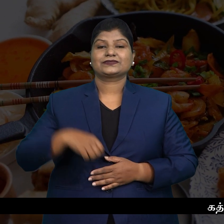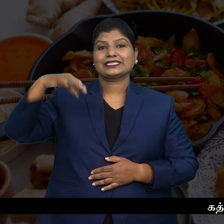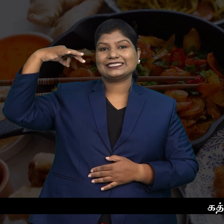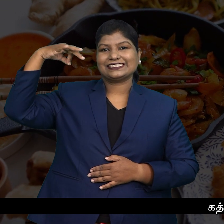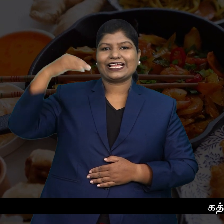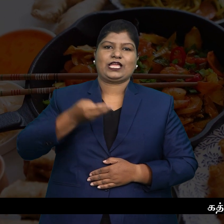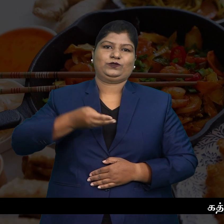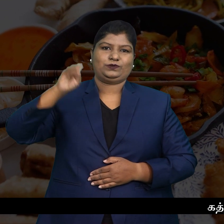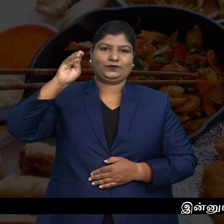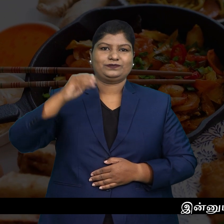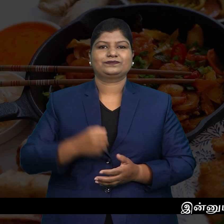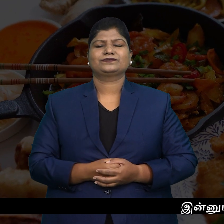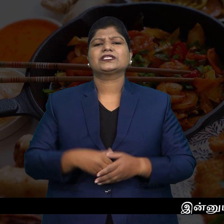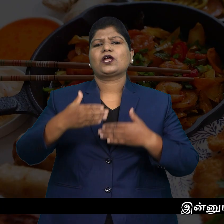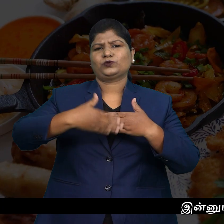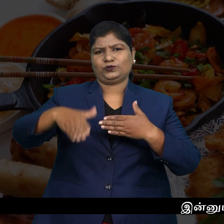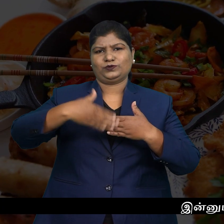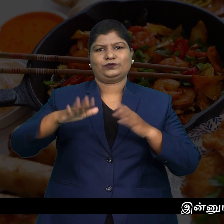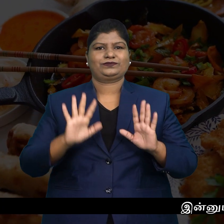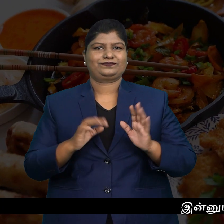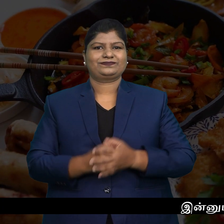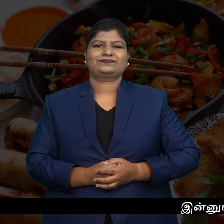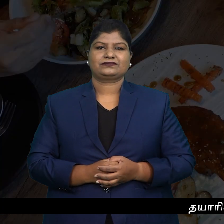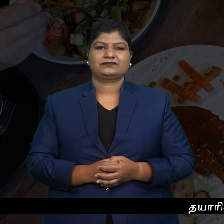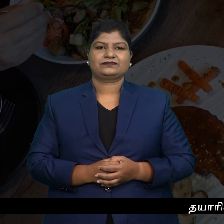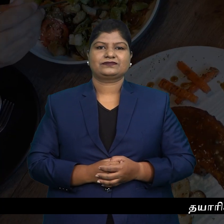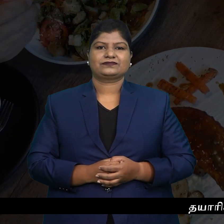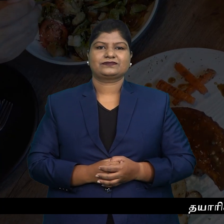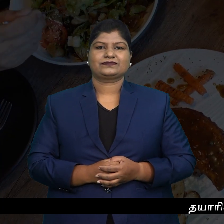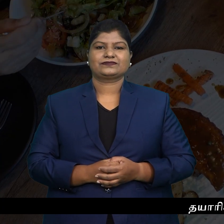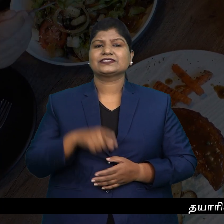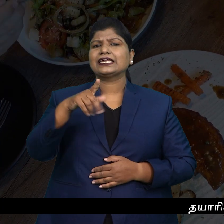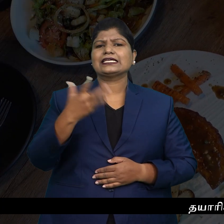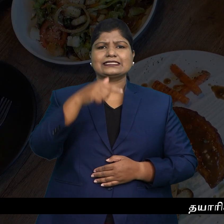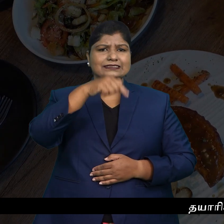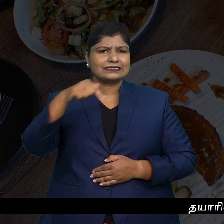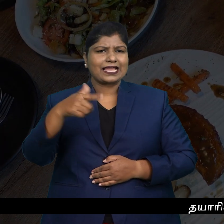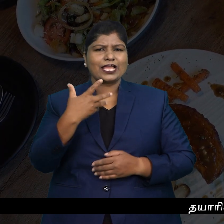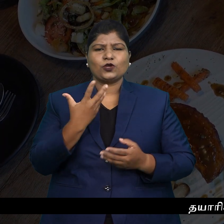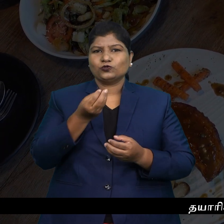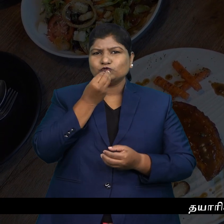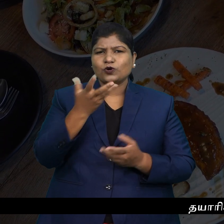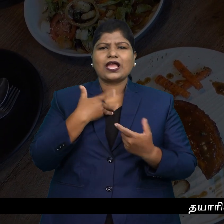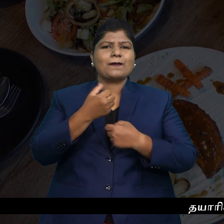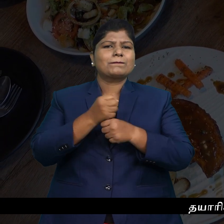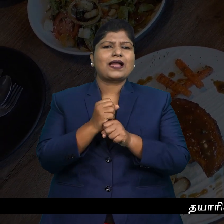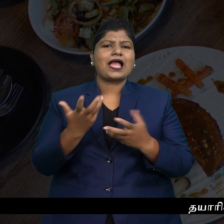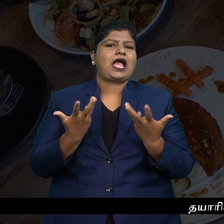கத்திரிக்காய் கறி, இன்னும் பல இருக்கலாம். இந்த உணவுகள் எவ்வாறு தயாரிக்கப்படுகின்றன?